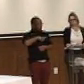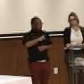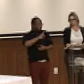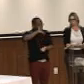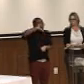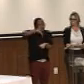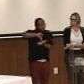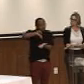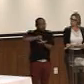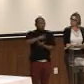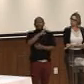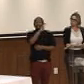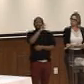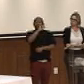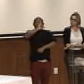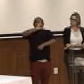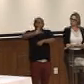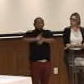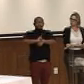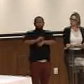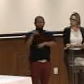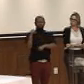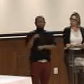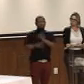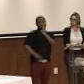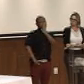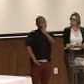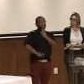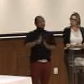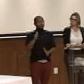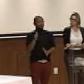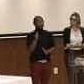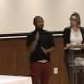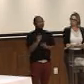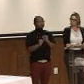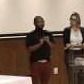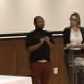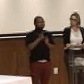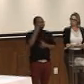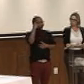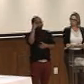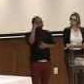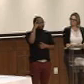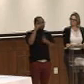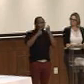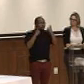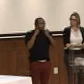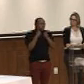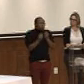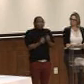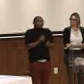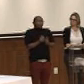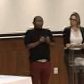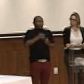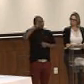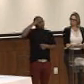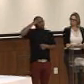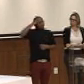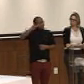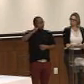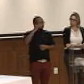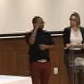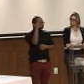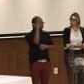quando em Taguatinga Centro, foi o primeiro campus que se preocupou com esta questão. Eu sei que o senhor